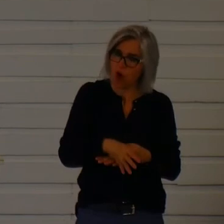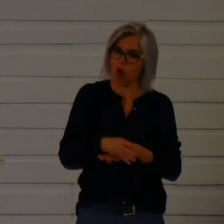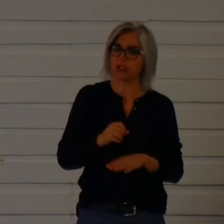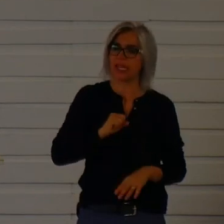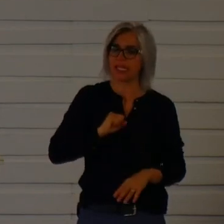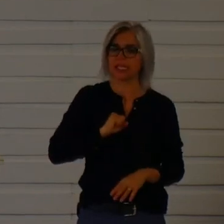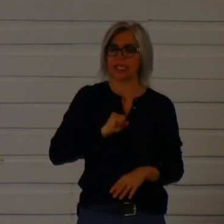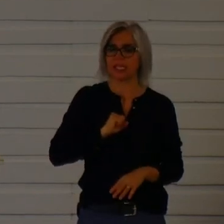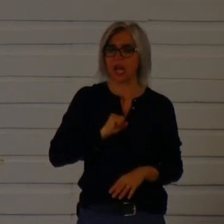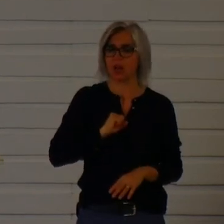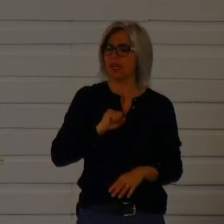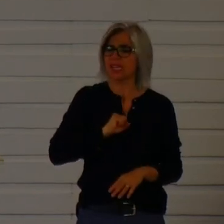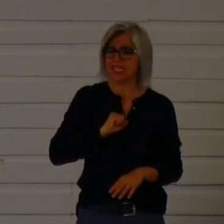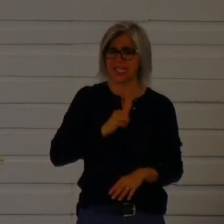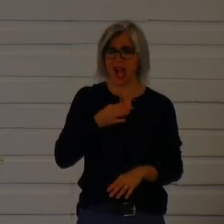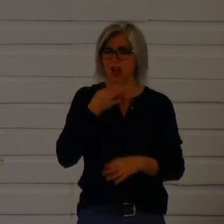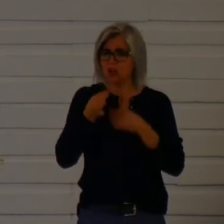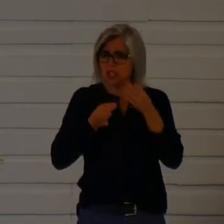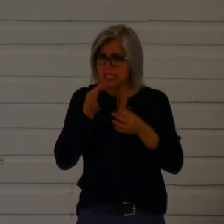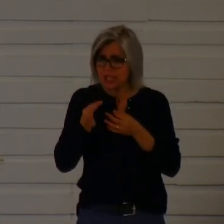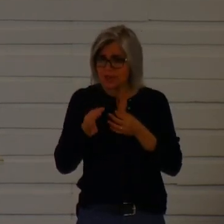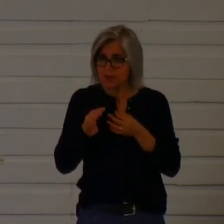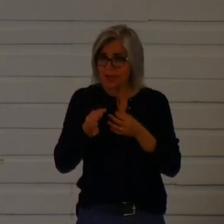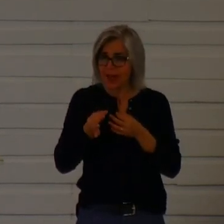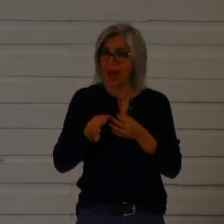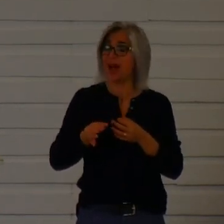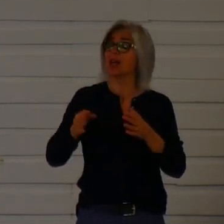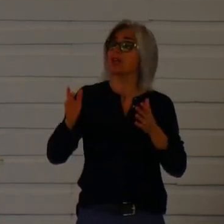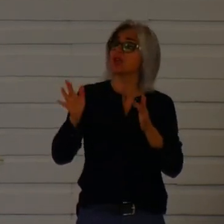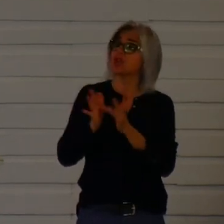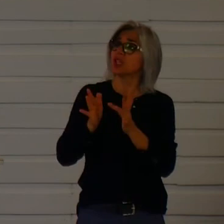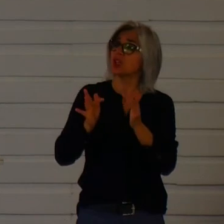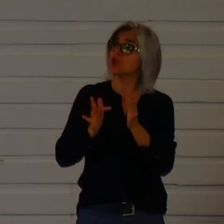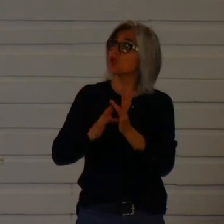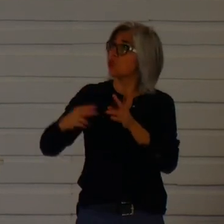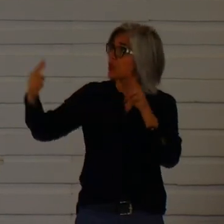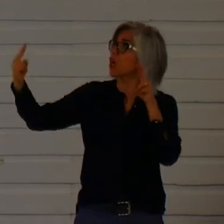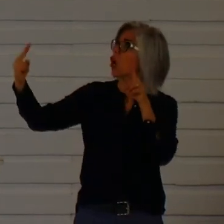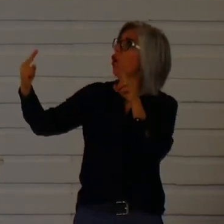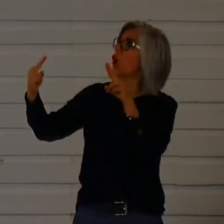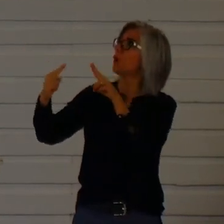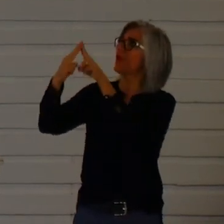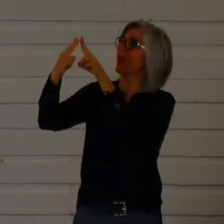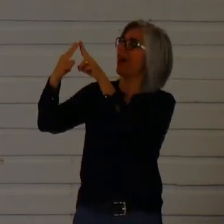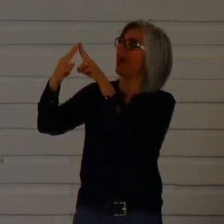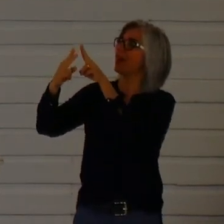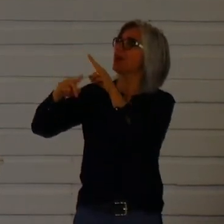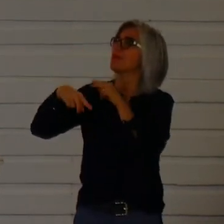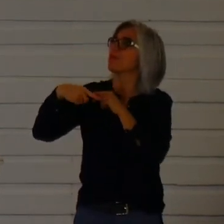con Cristo. Io mi sono incontrato con Cristo Gesù. E Cristo mi ha